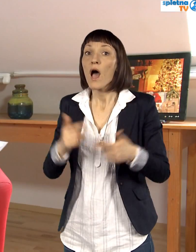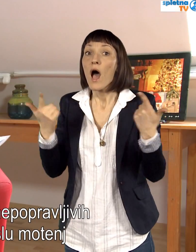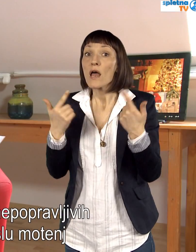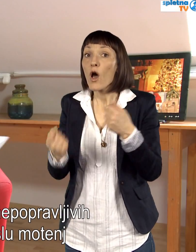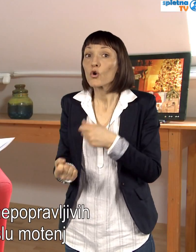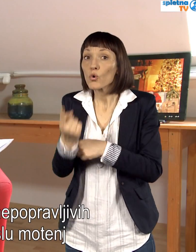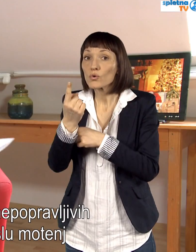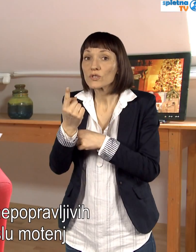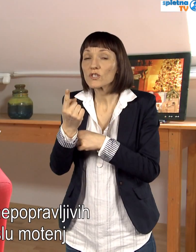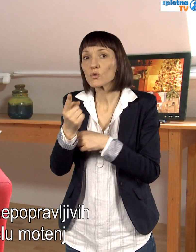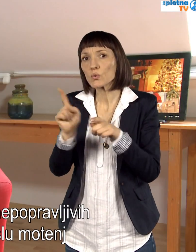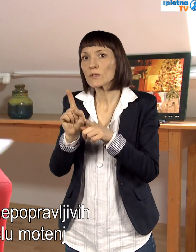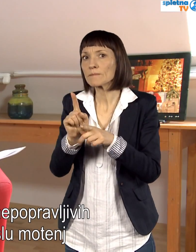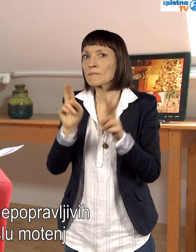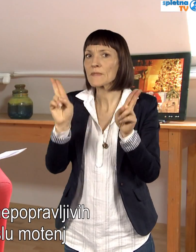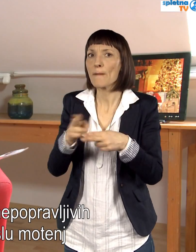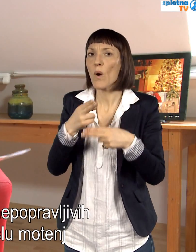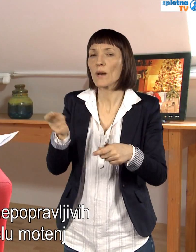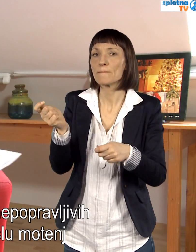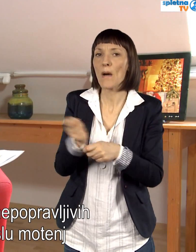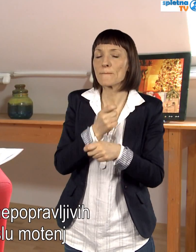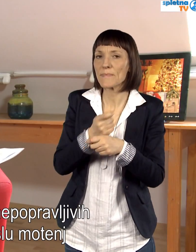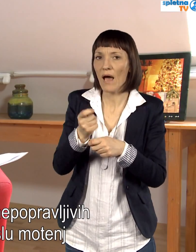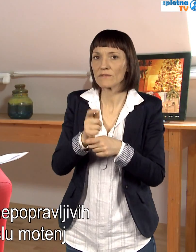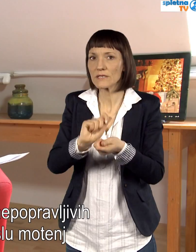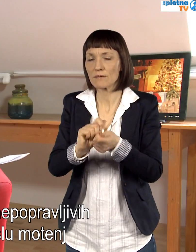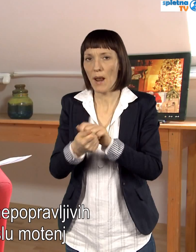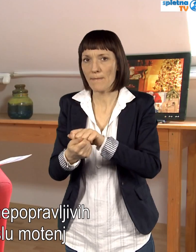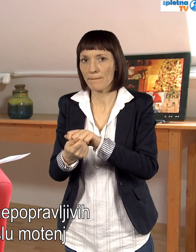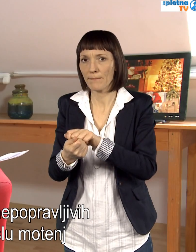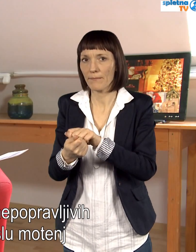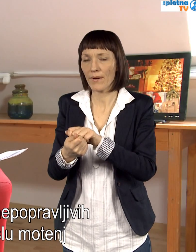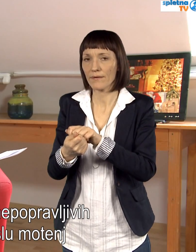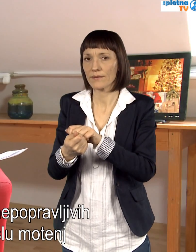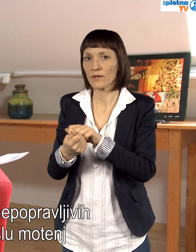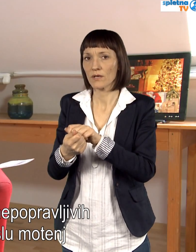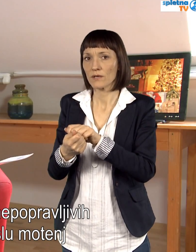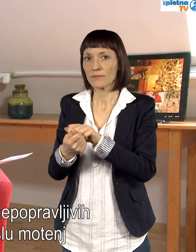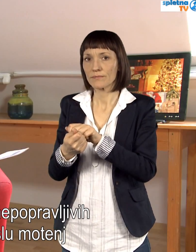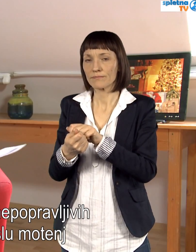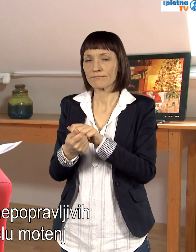Pa lahko pride tudi do pač nepopravljivih sprememb, a ne, predvsem v